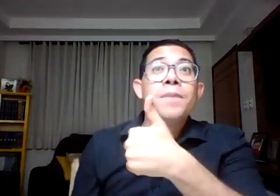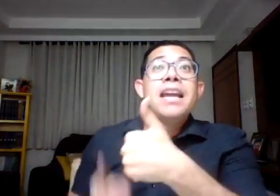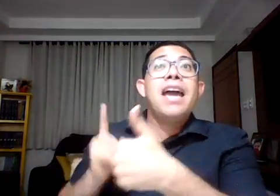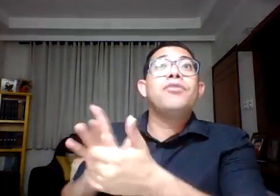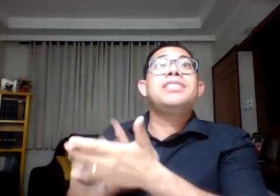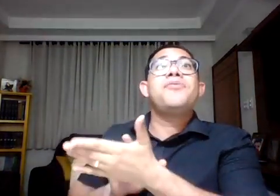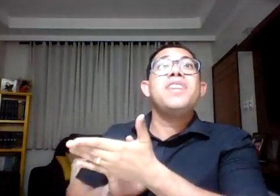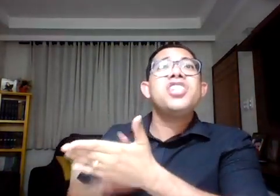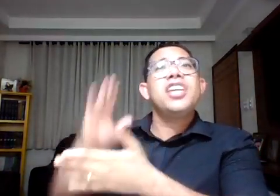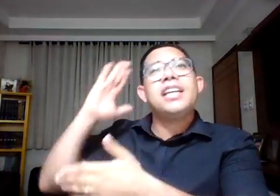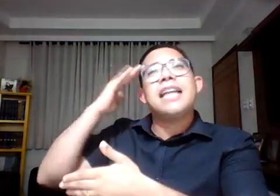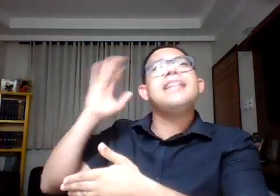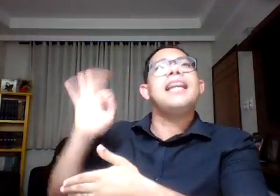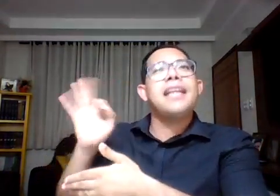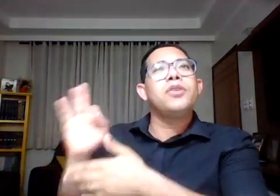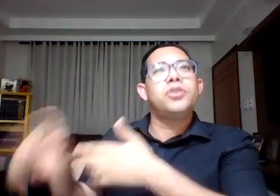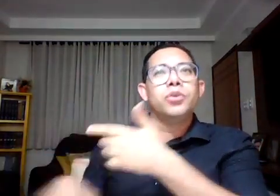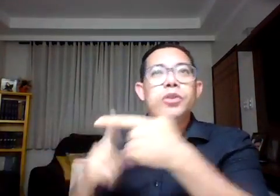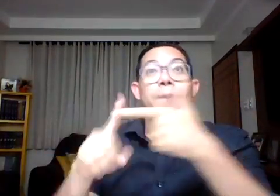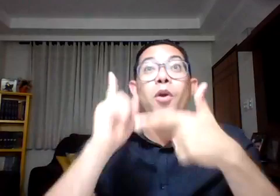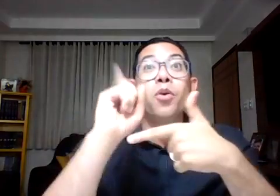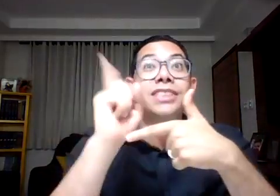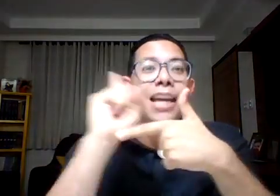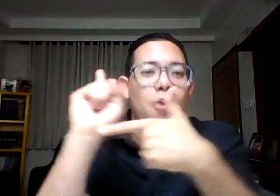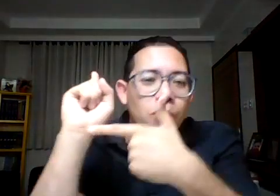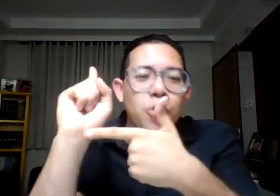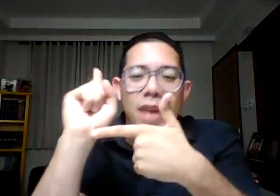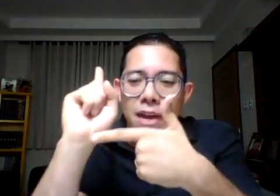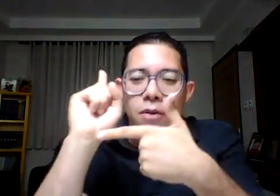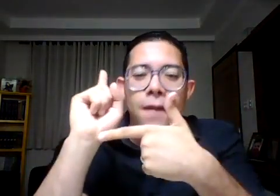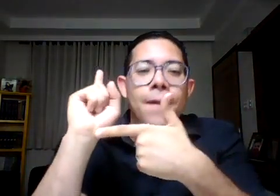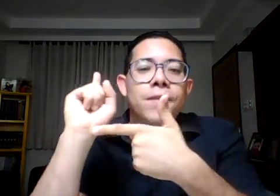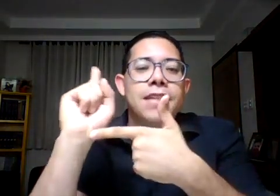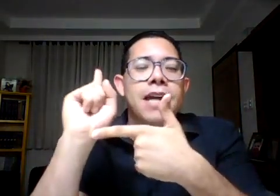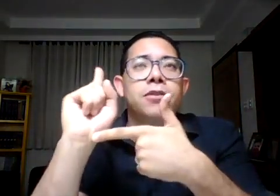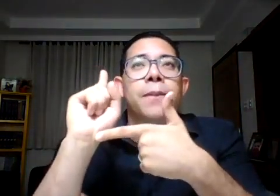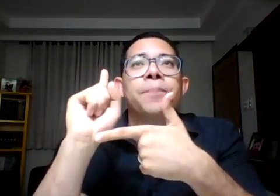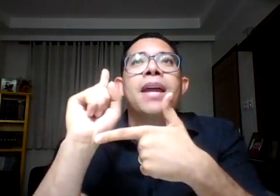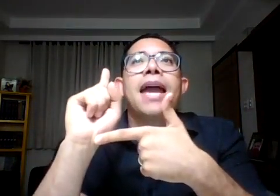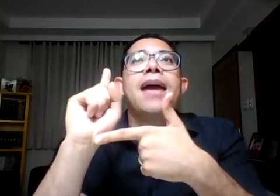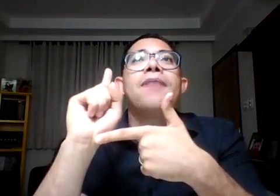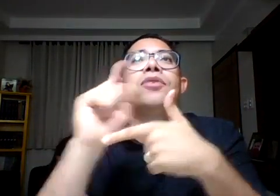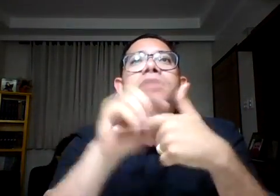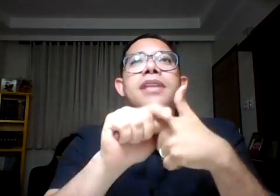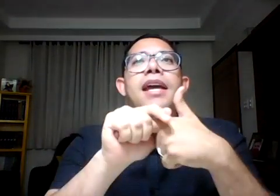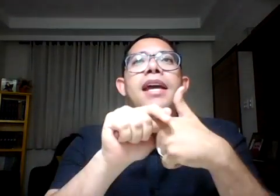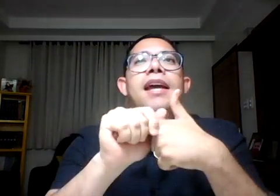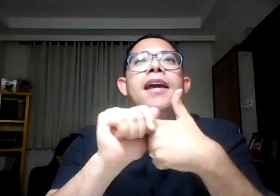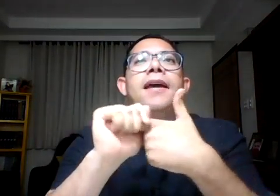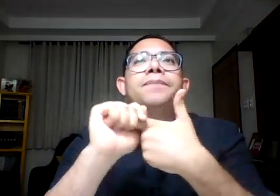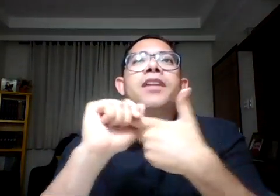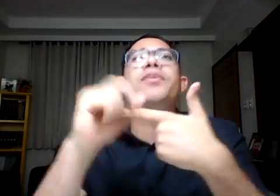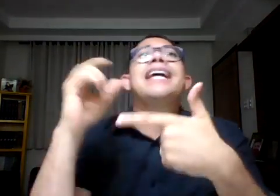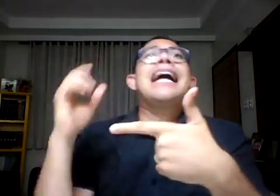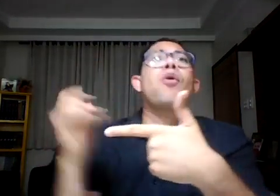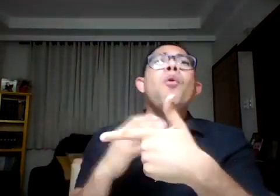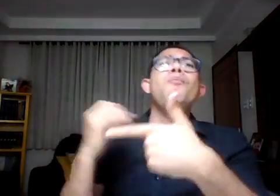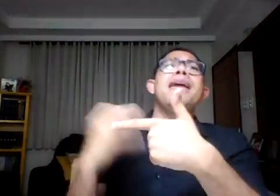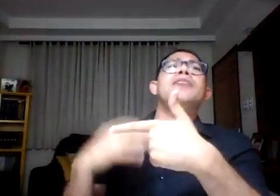é você fingir que está entendendo o surdo. O segundo erro, certo? É você ficar com medo ou